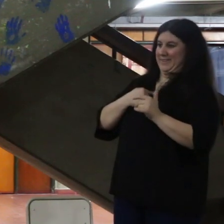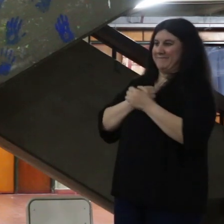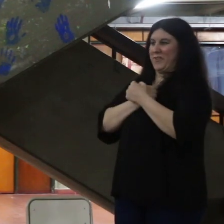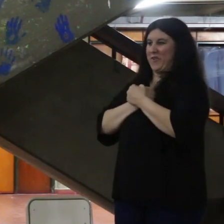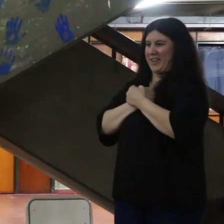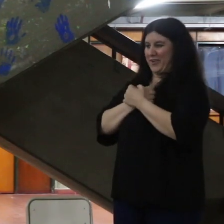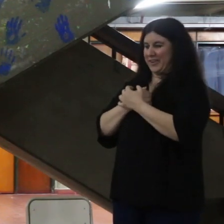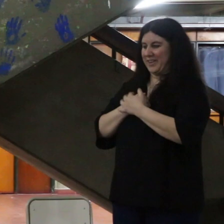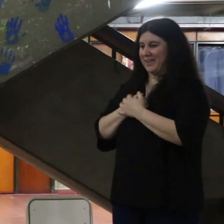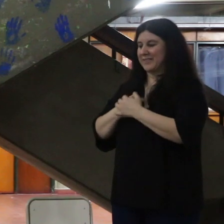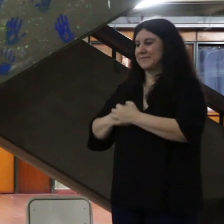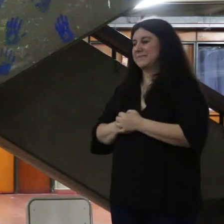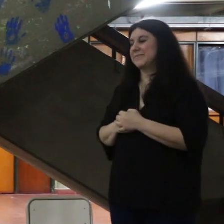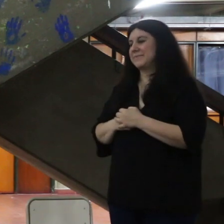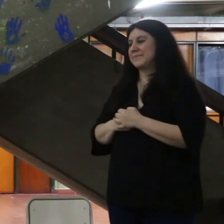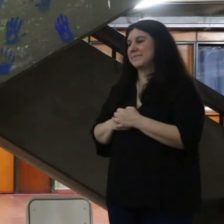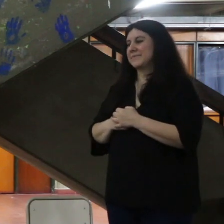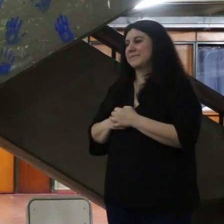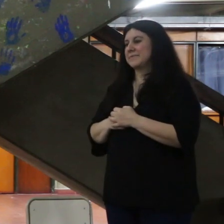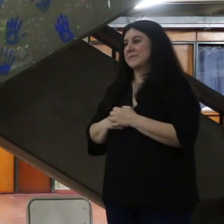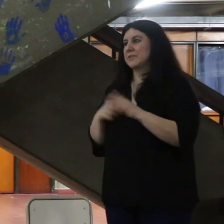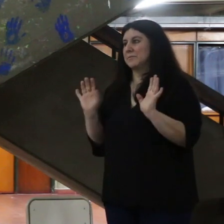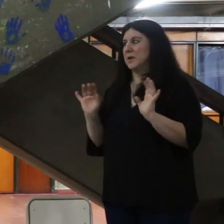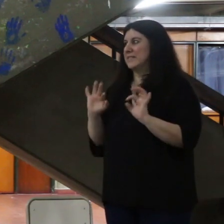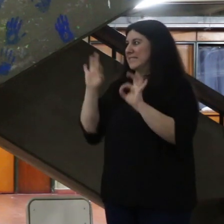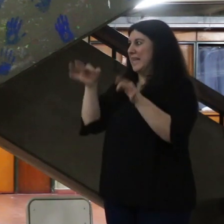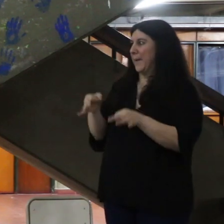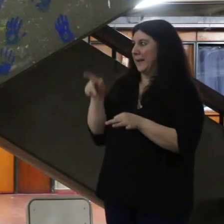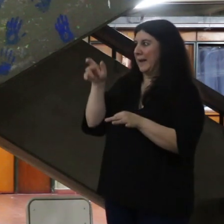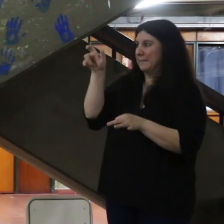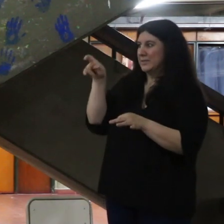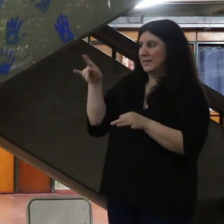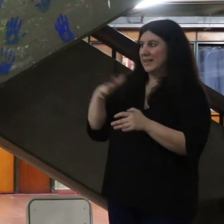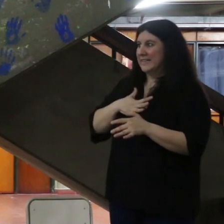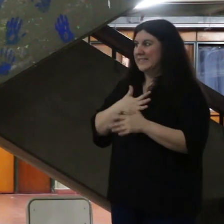No solo nos importa saber que el otro nos quiere.